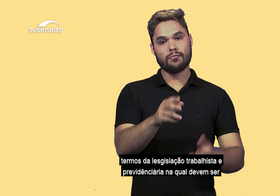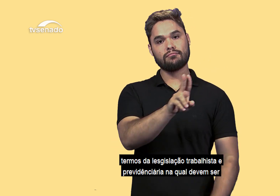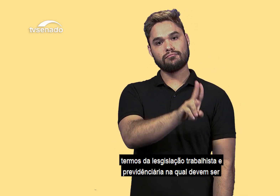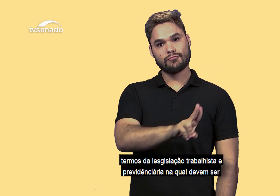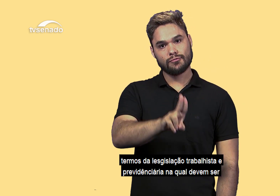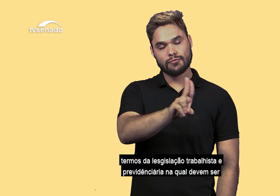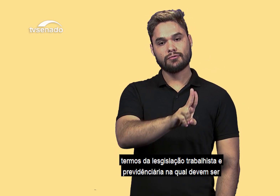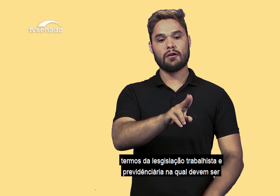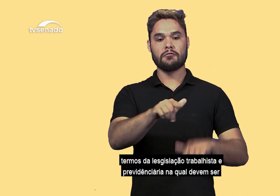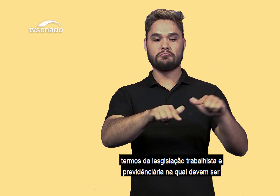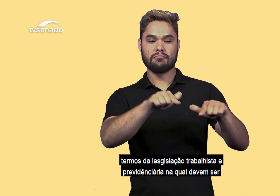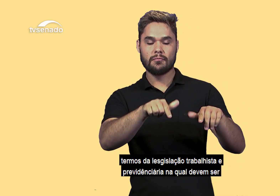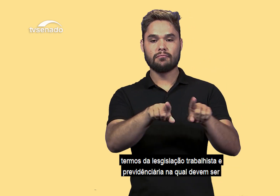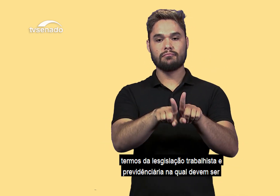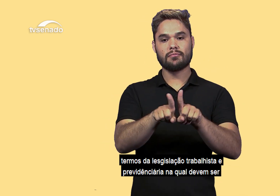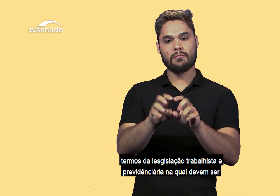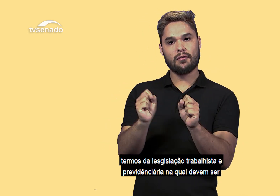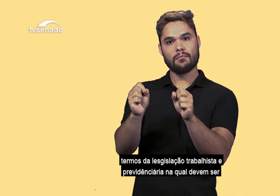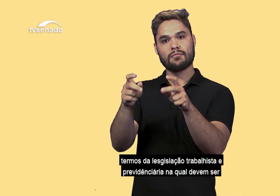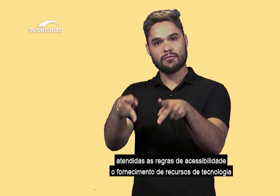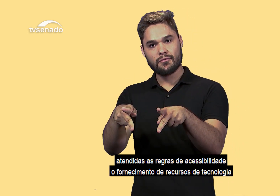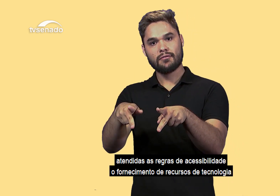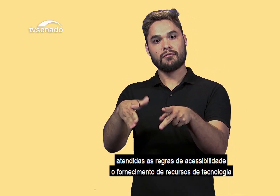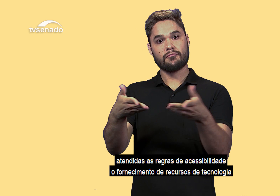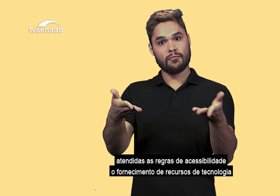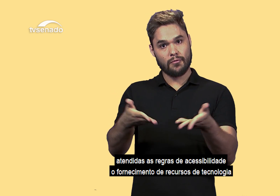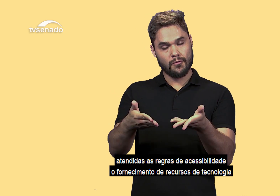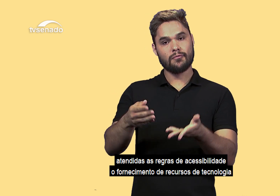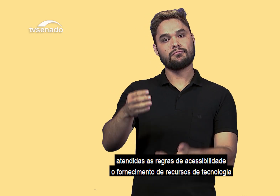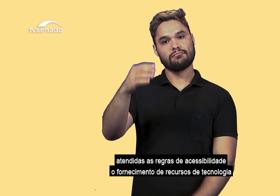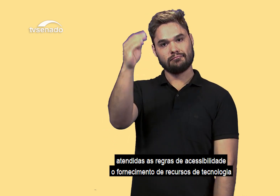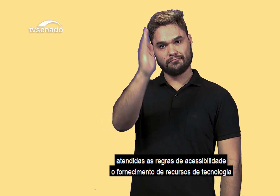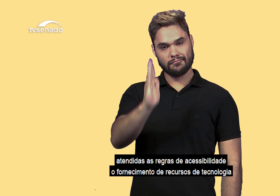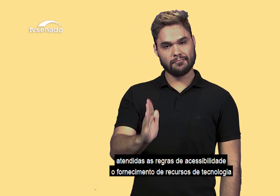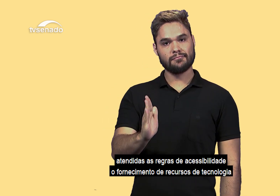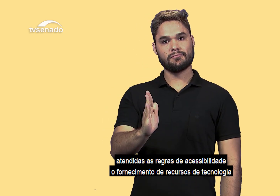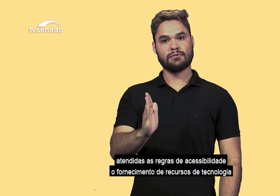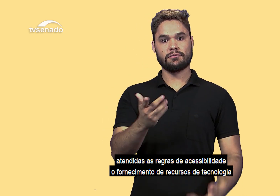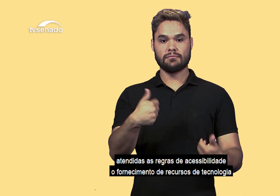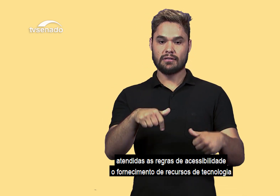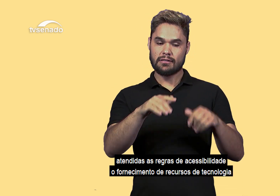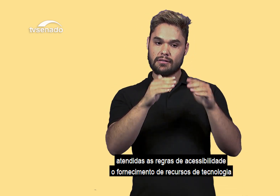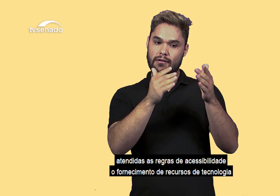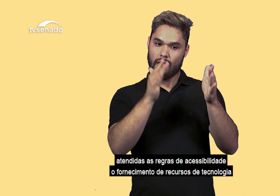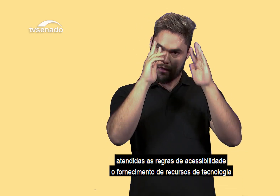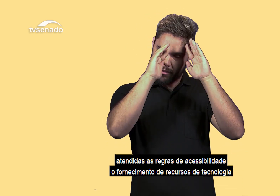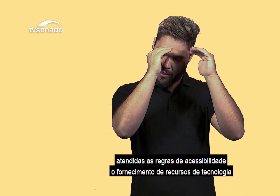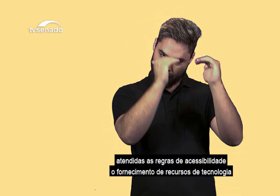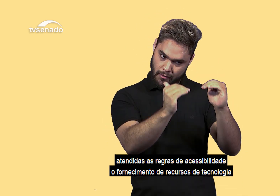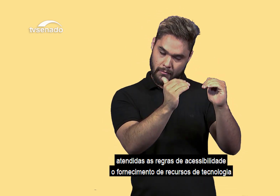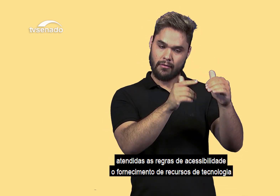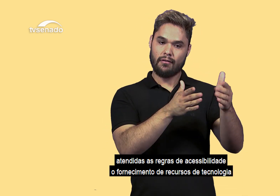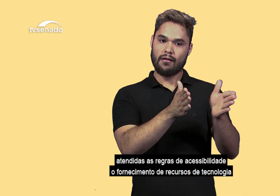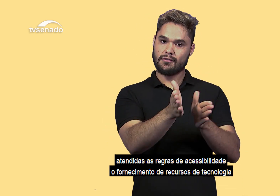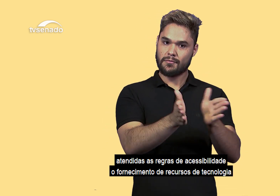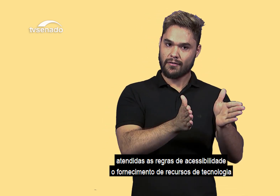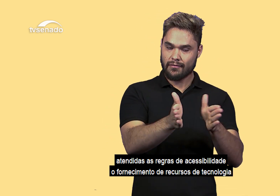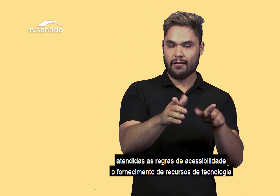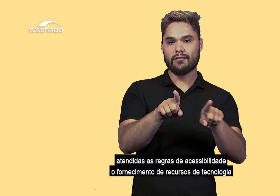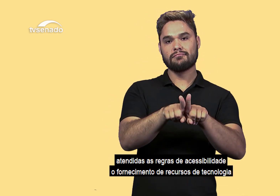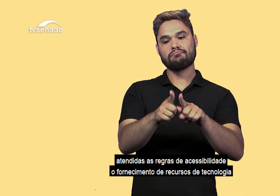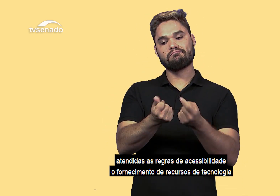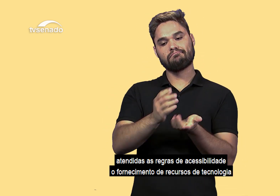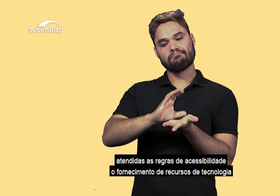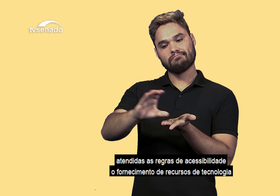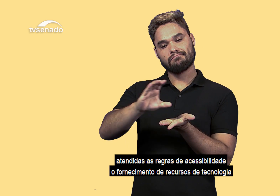trabalhista e previdenciária na qual devem ser atendidas as regras de acessibilidade, o fornecimento